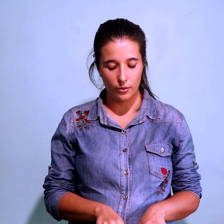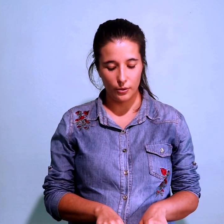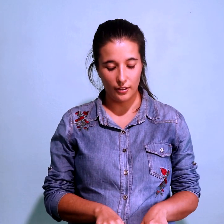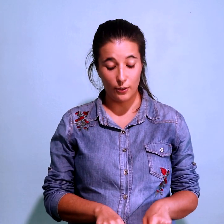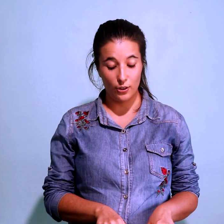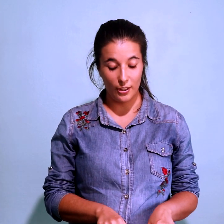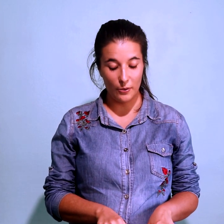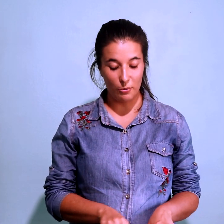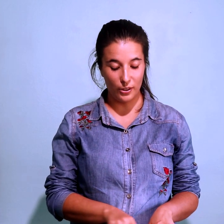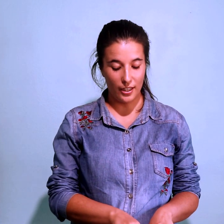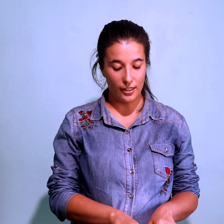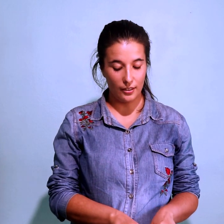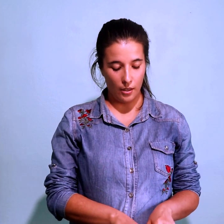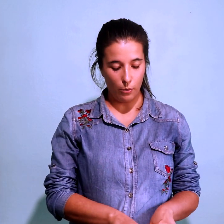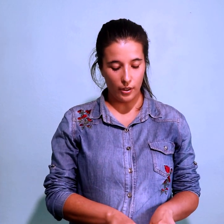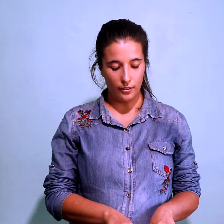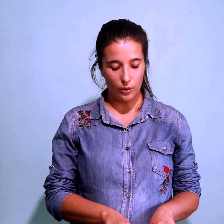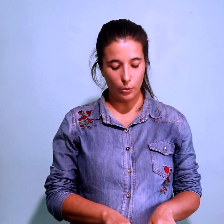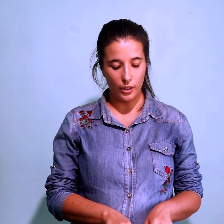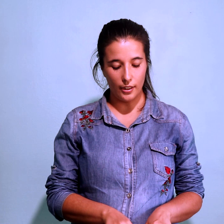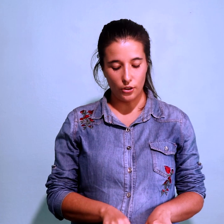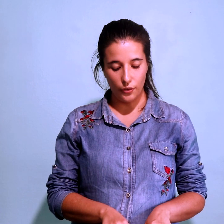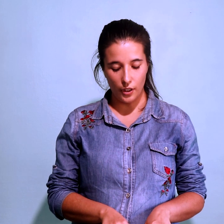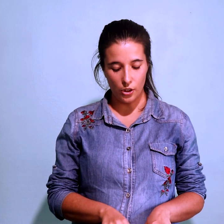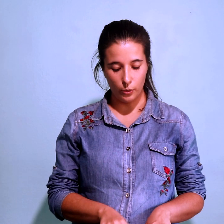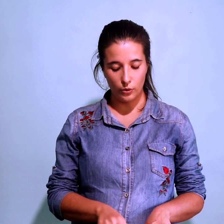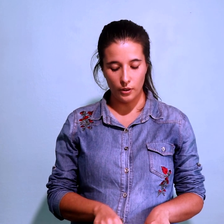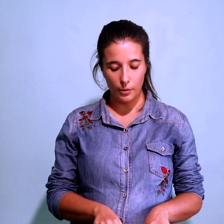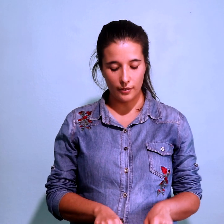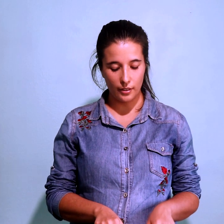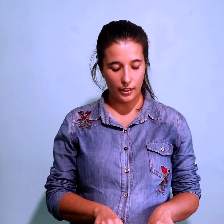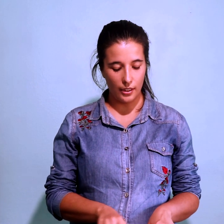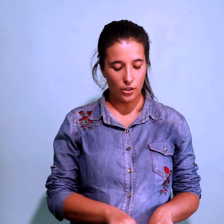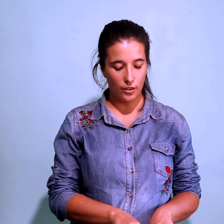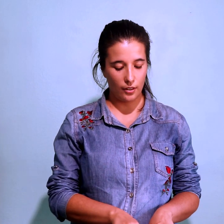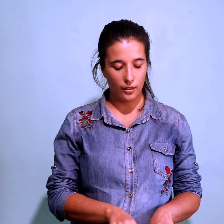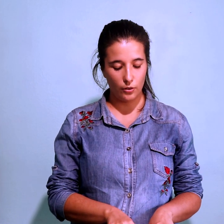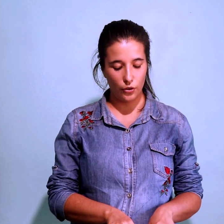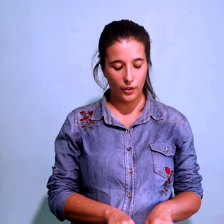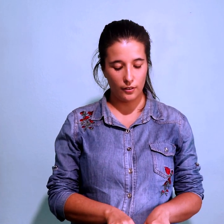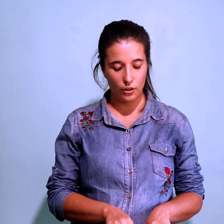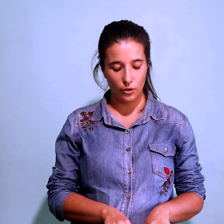o status de língua é porque ela, embora sendo uma modalidade diferente, possui também essas características em relação às diferenças